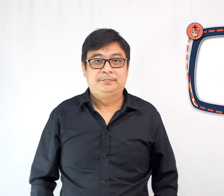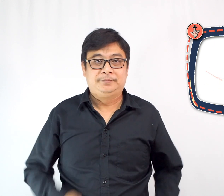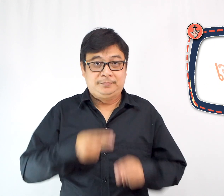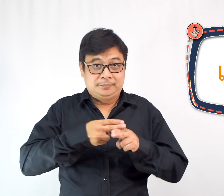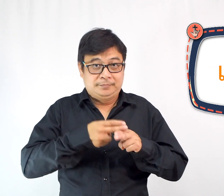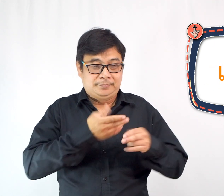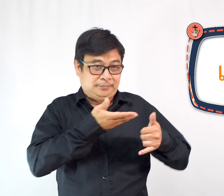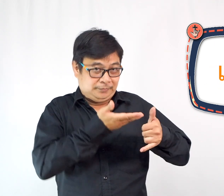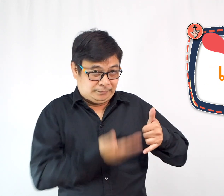เอสาว